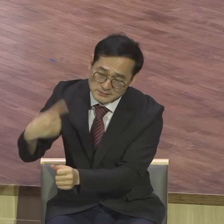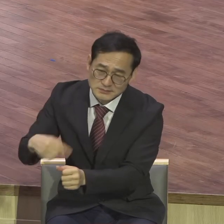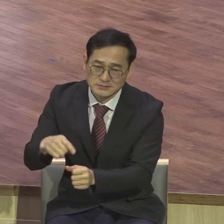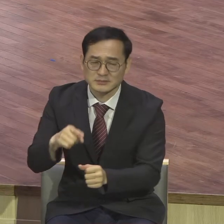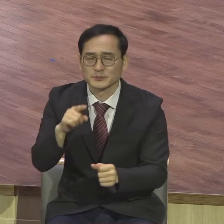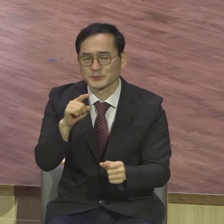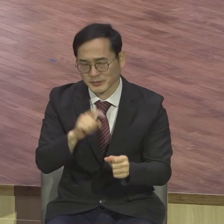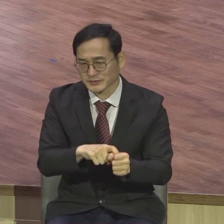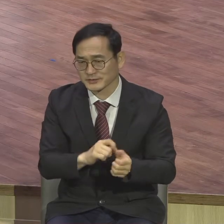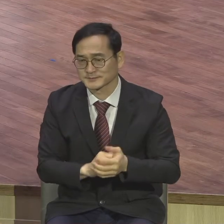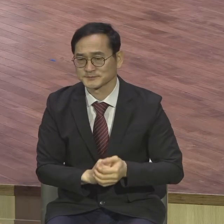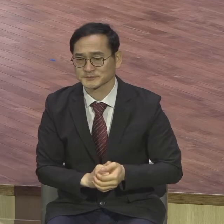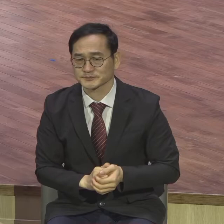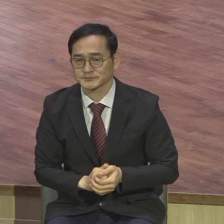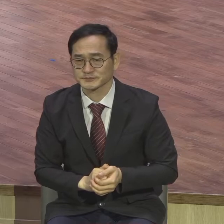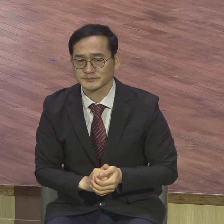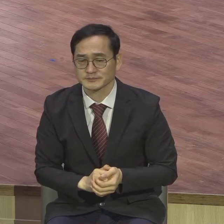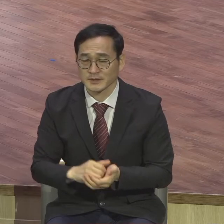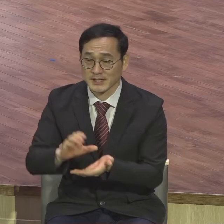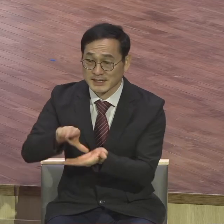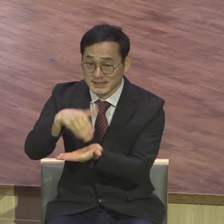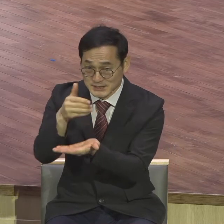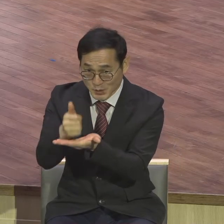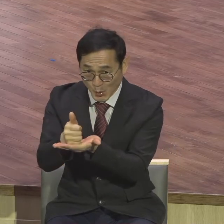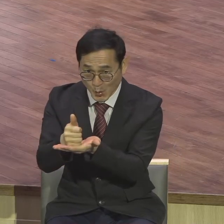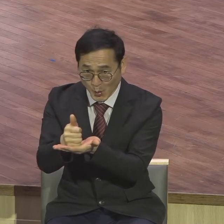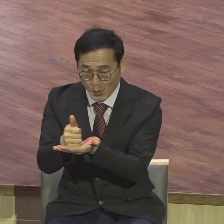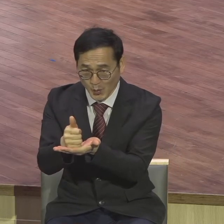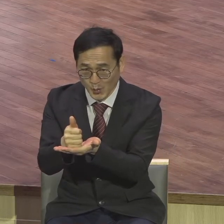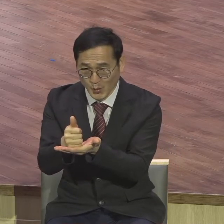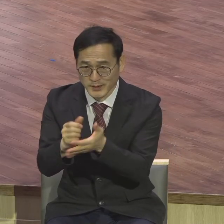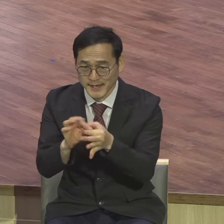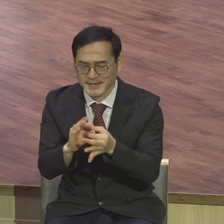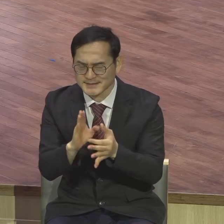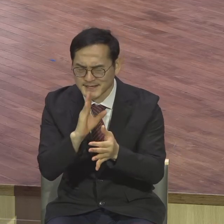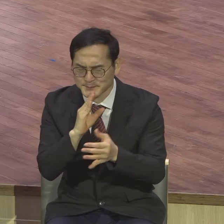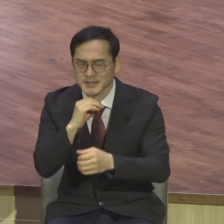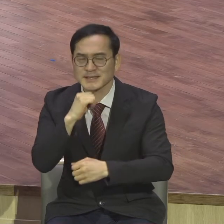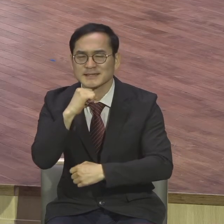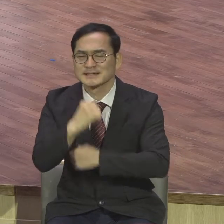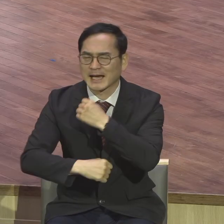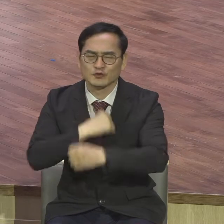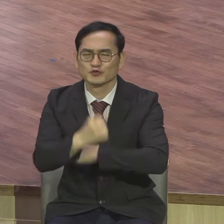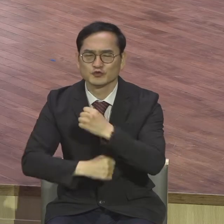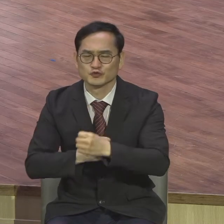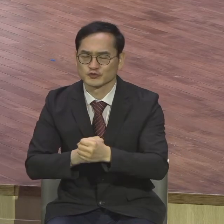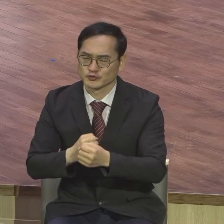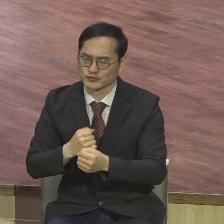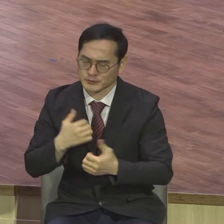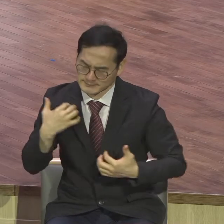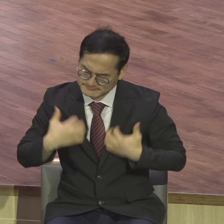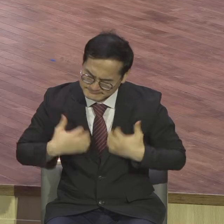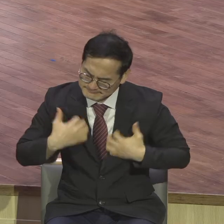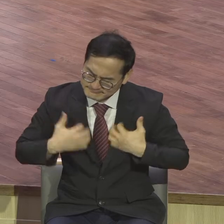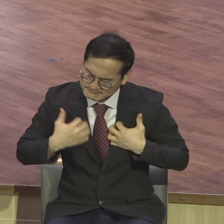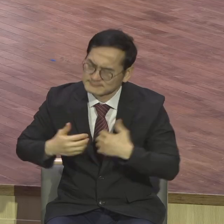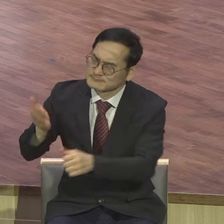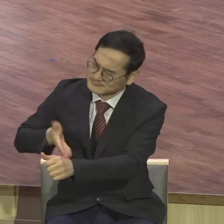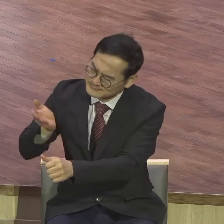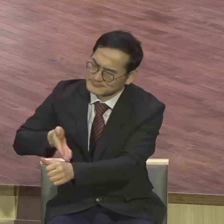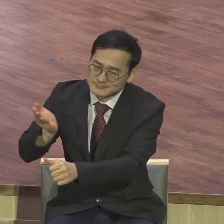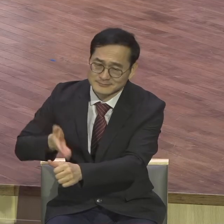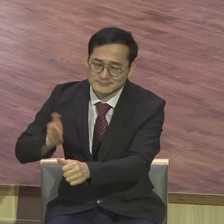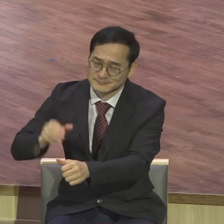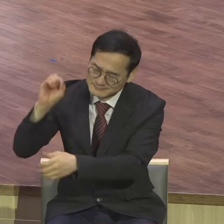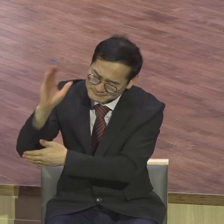옮겨지는, 그리스도가 주시는 그 참 자유, 그 자유를 누릴 것을 계속 강조하고